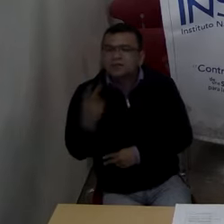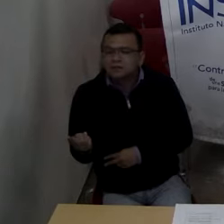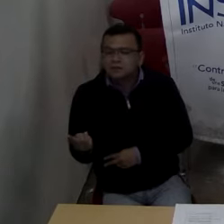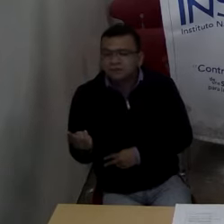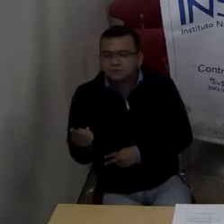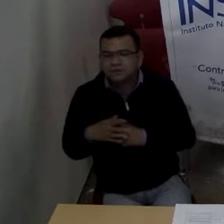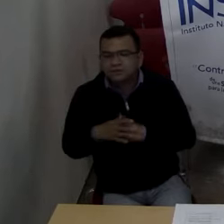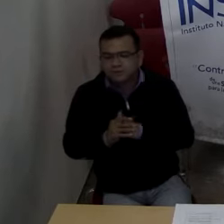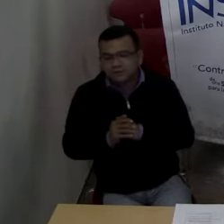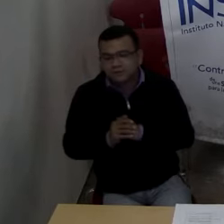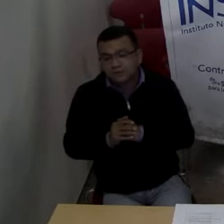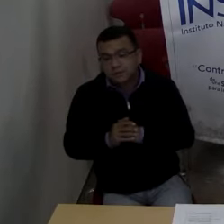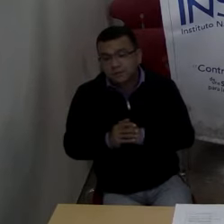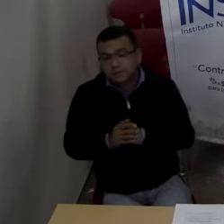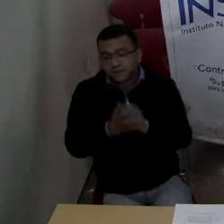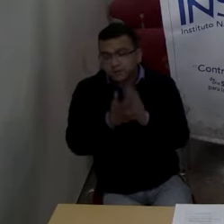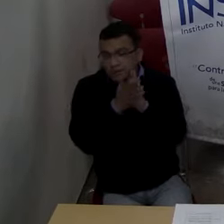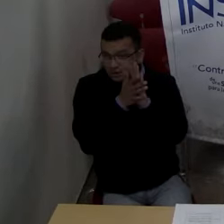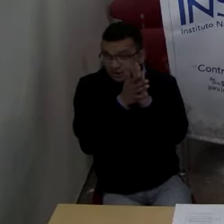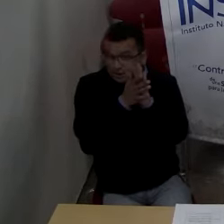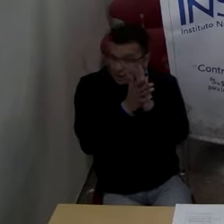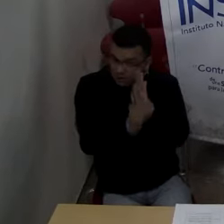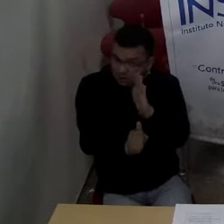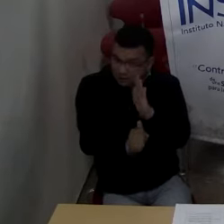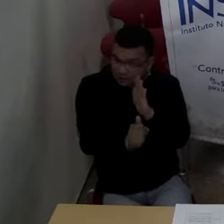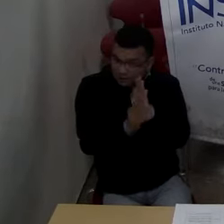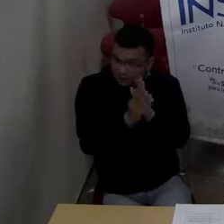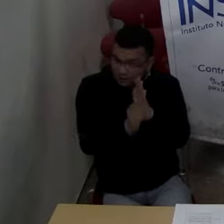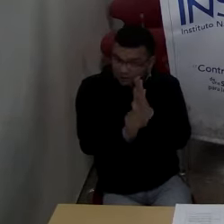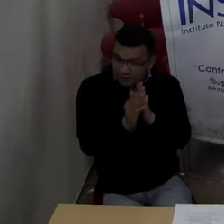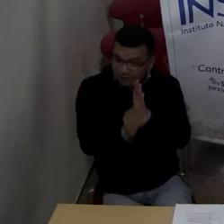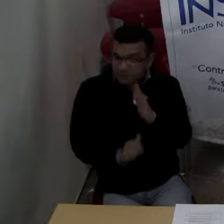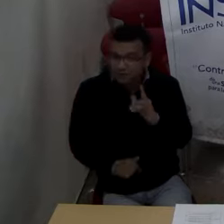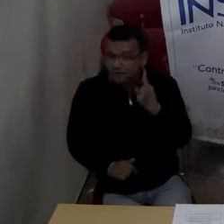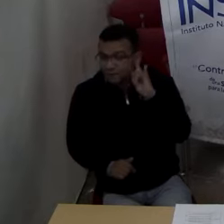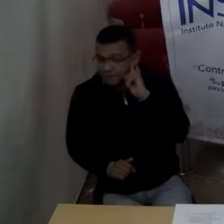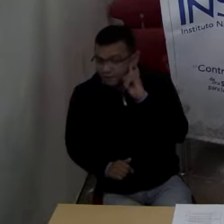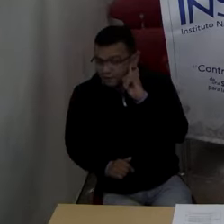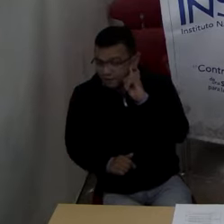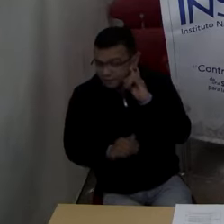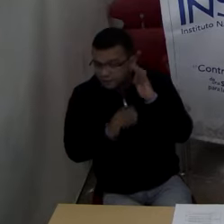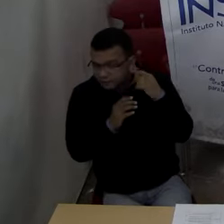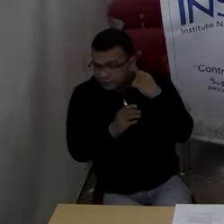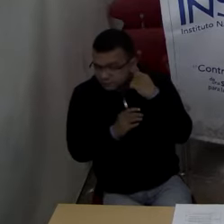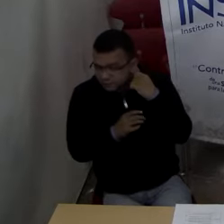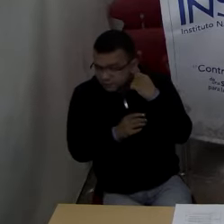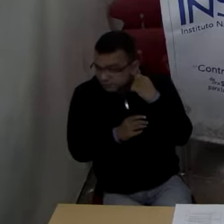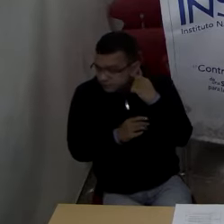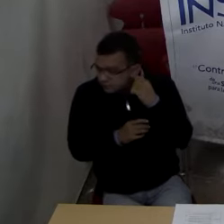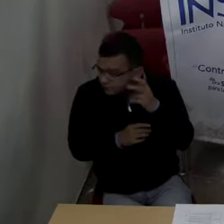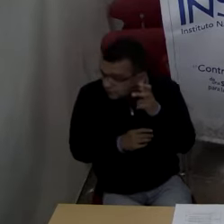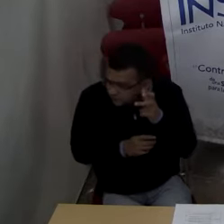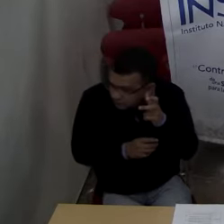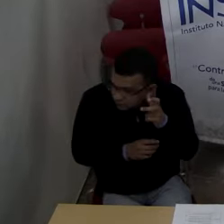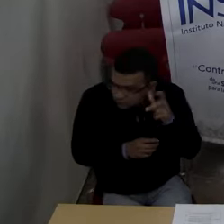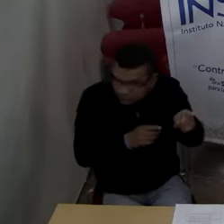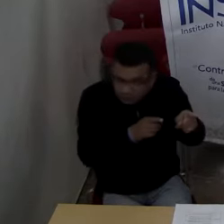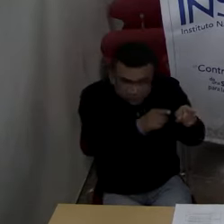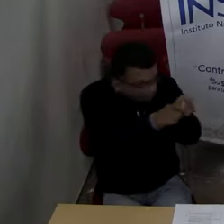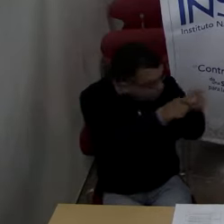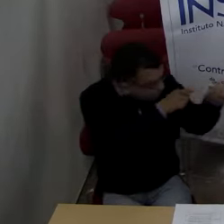las anteriores. Esta capacidad de atender nos ayuda porque